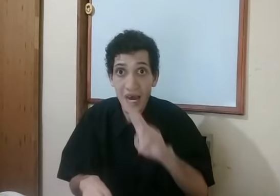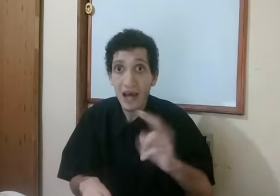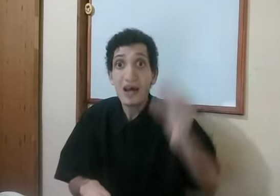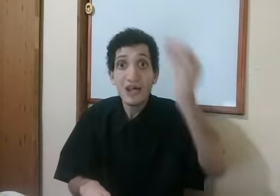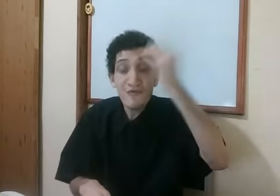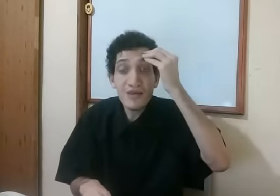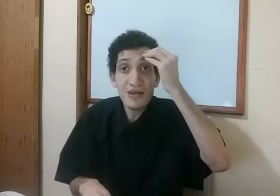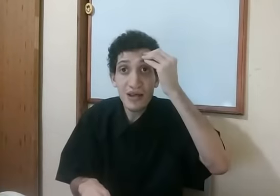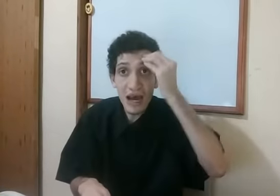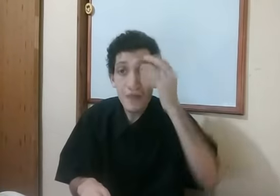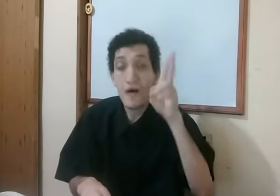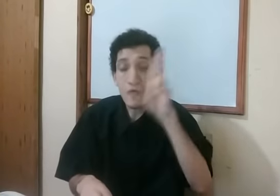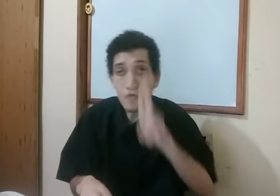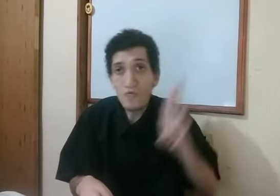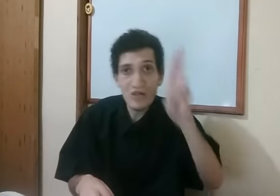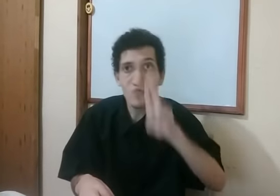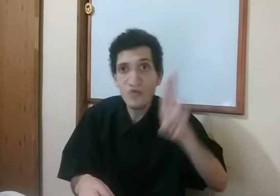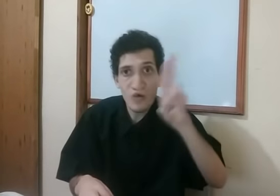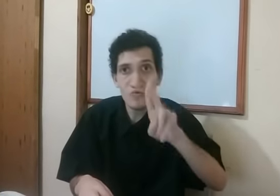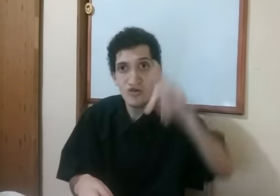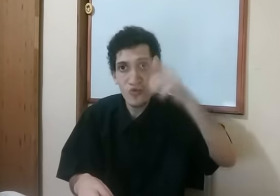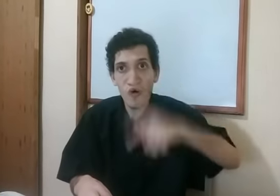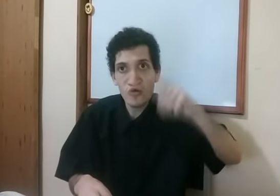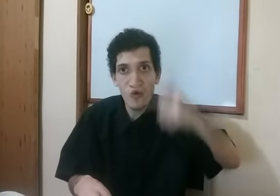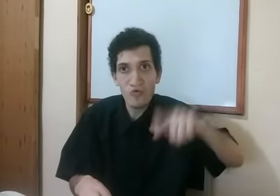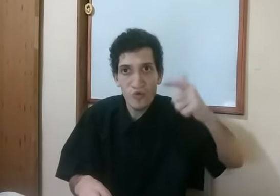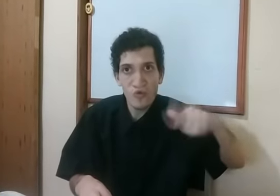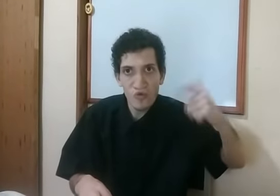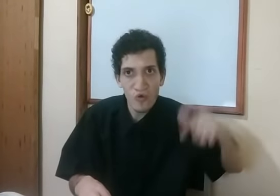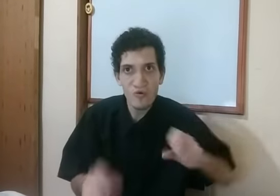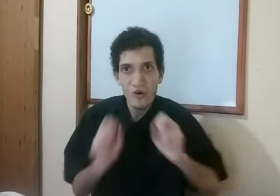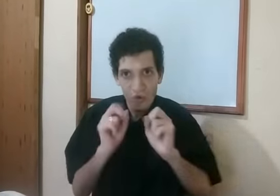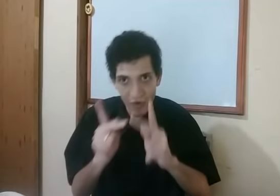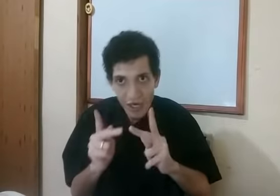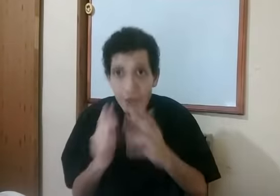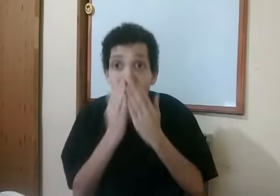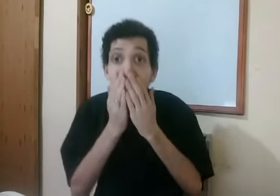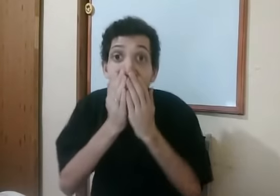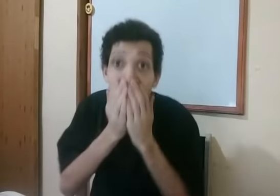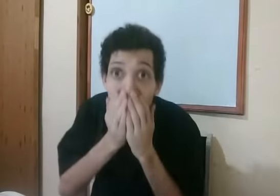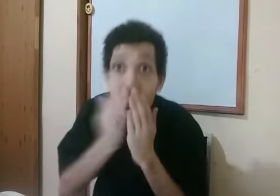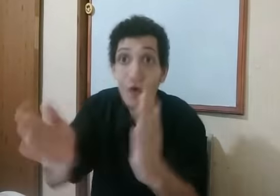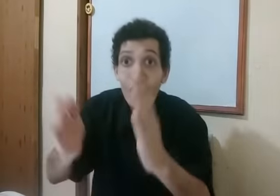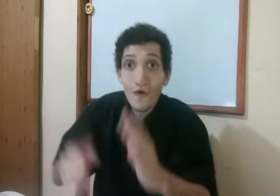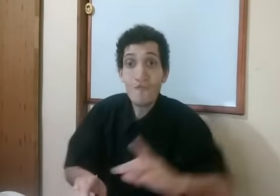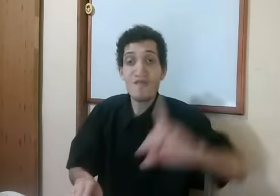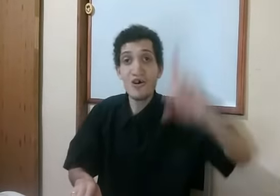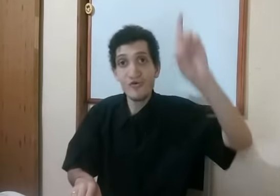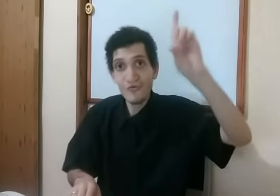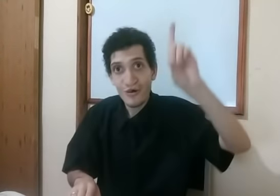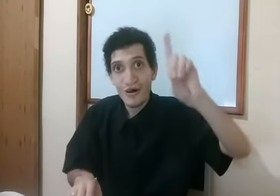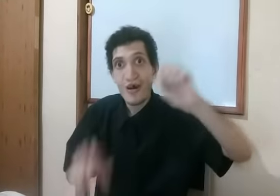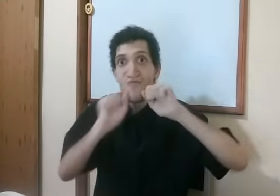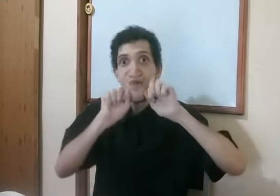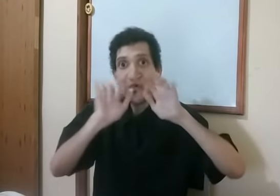e pensar. Então, usa, usa, usa de novo, de novo, de novo, de novo, ok? Um beijo, Deus te